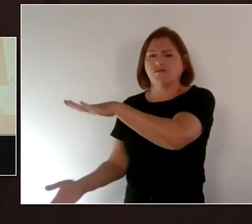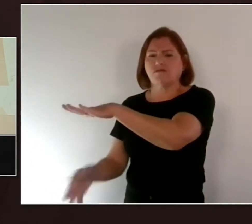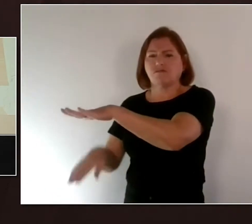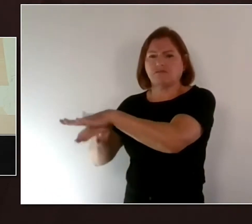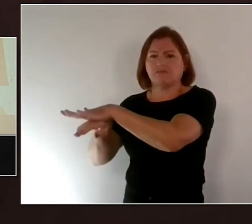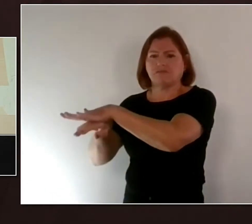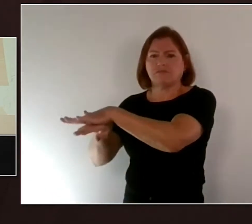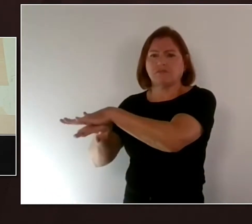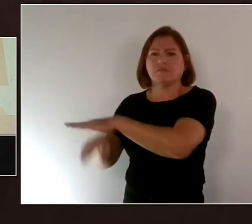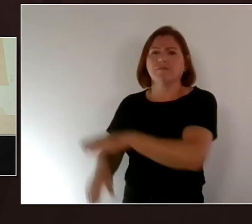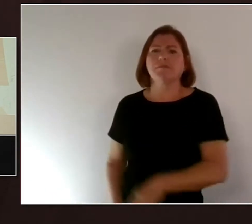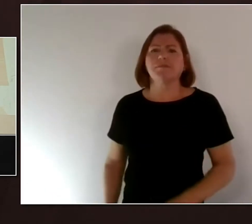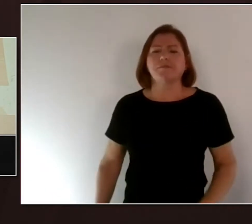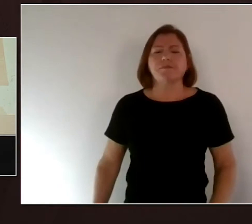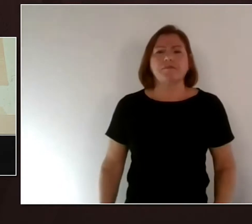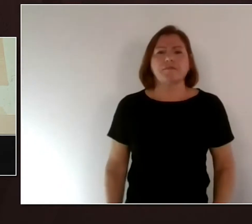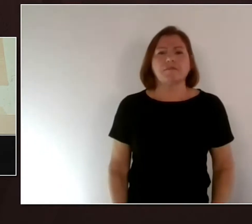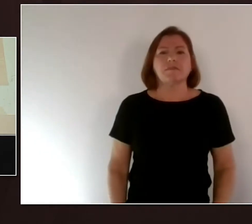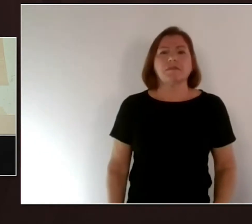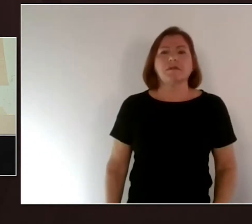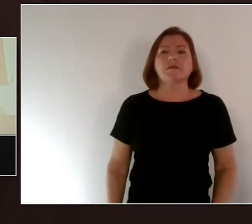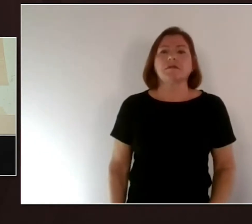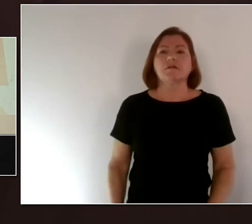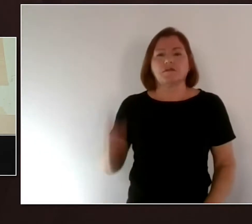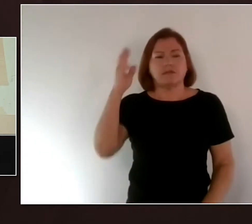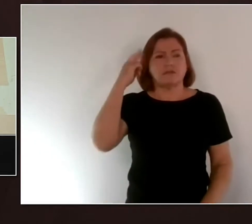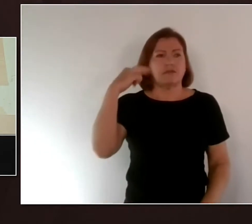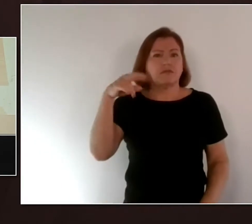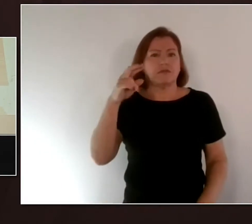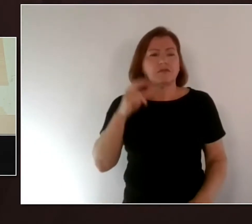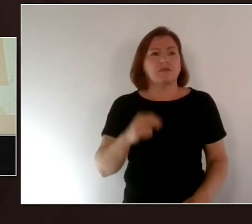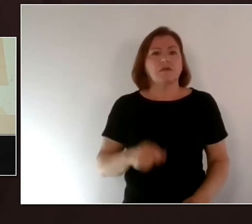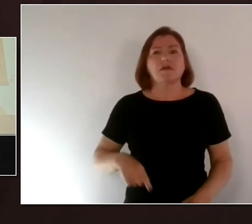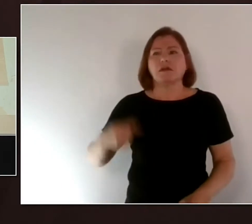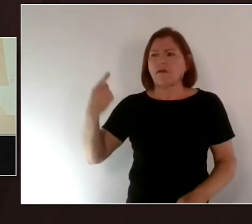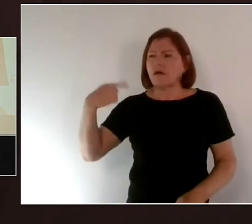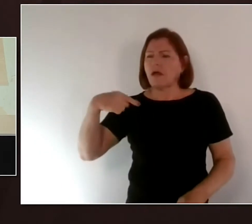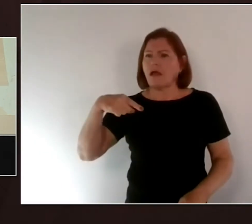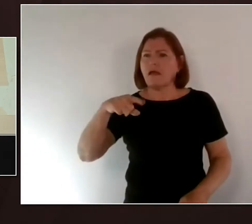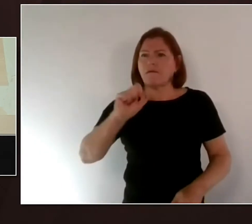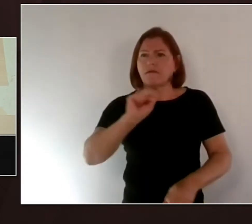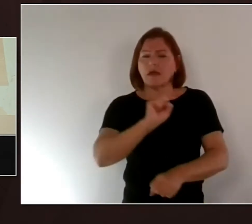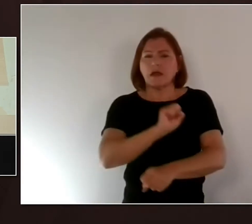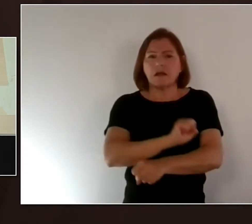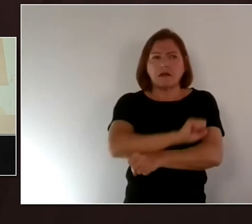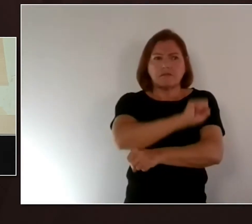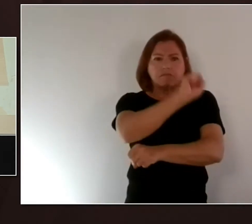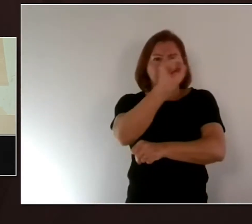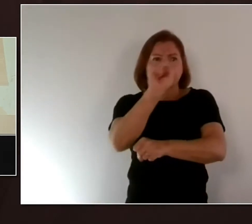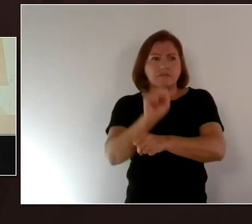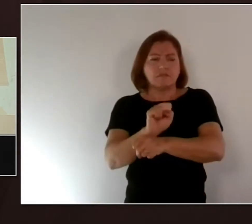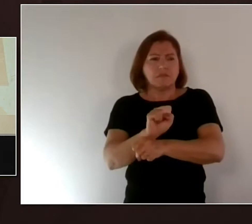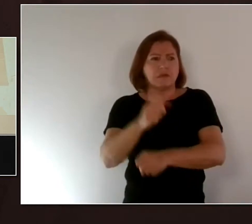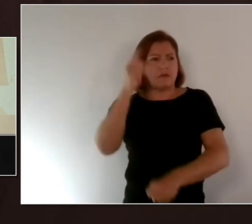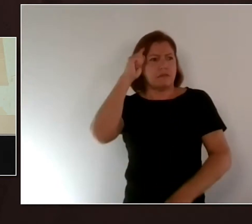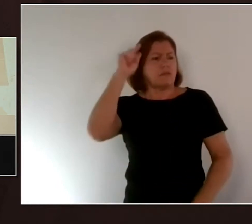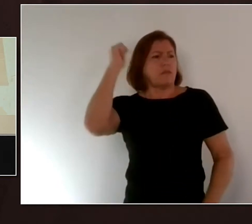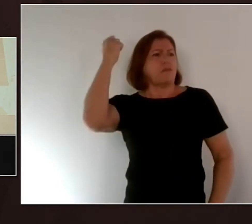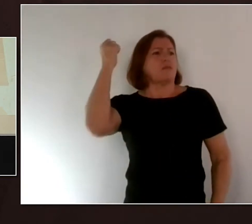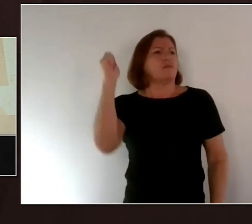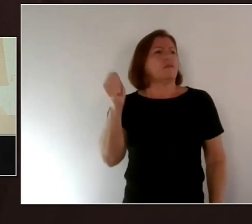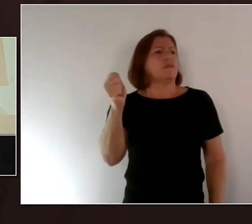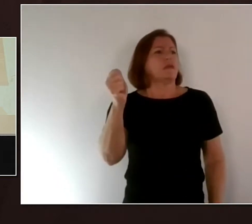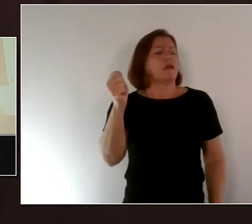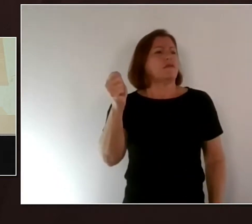O Senhor enviará de Sião o cetro do seu poder, dizendo: